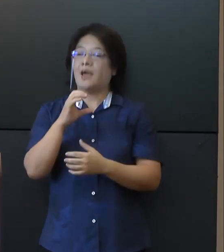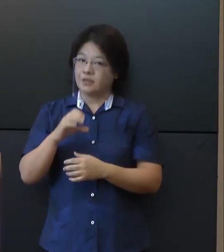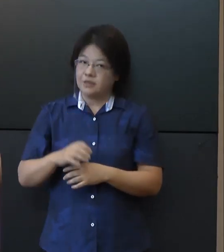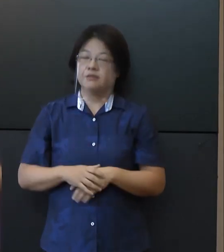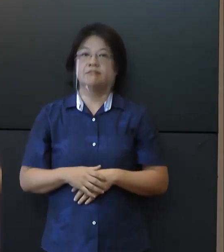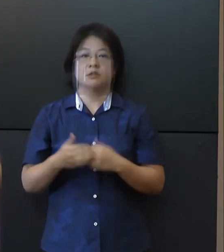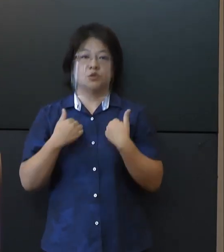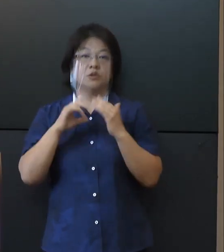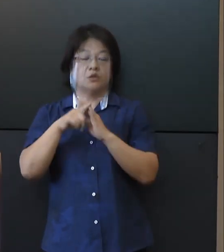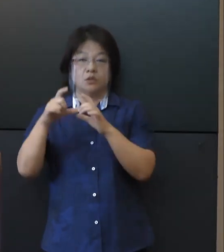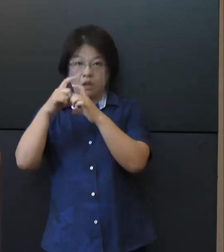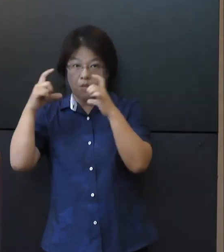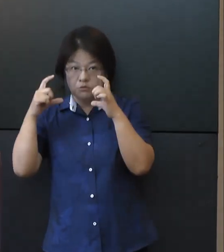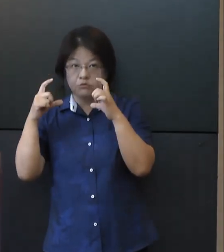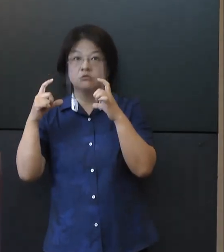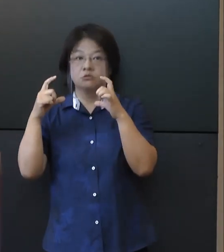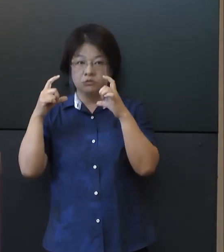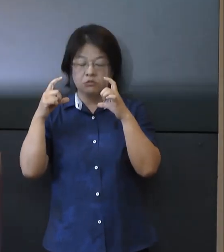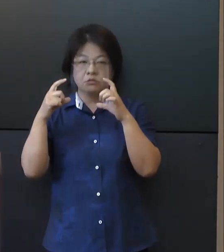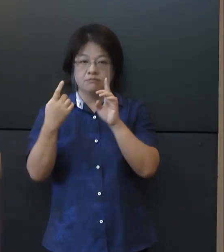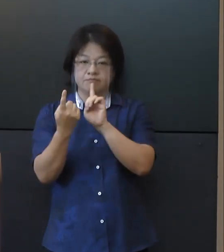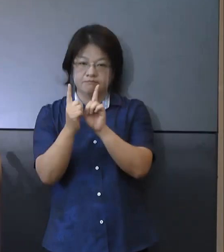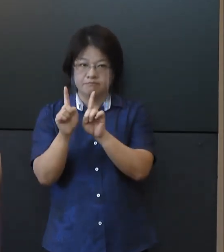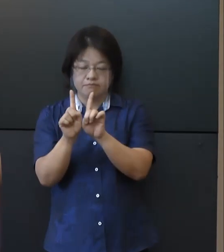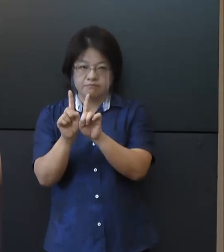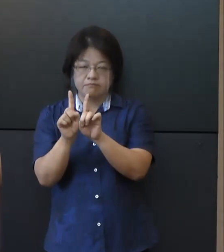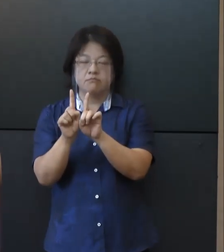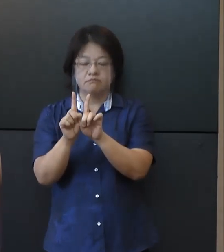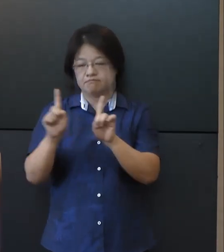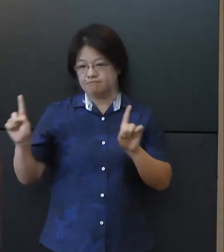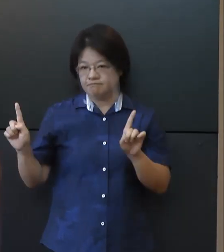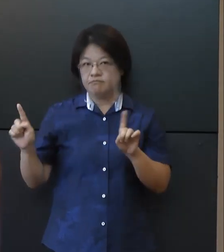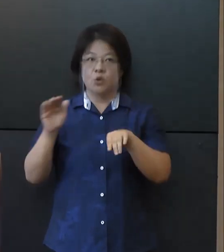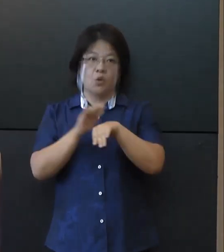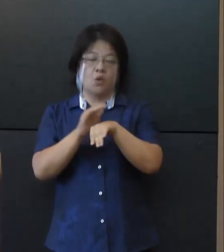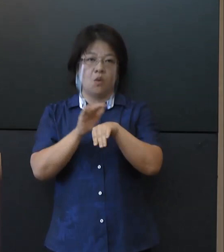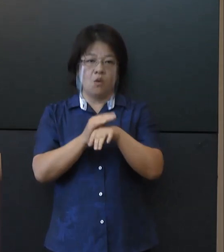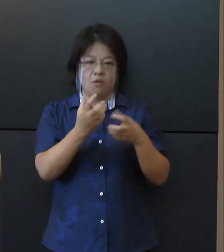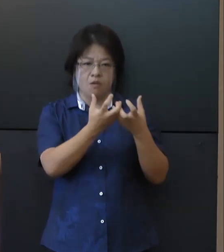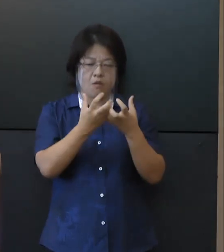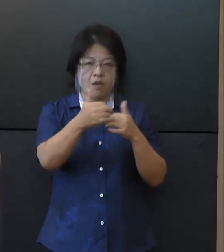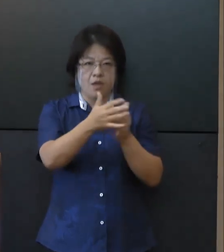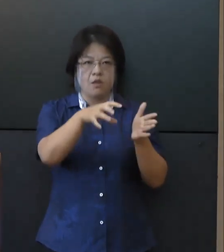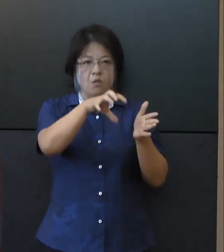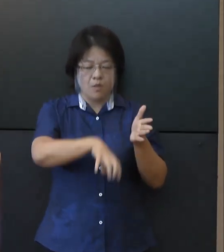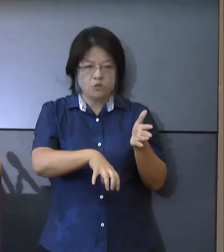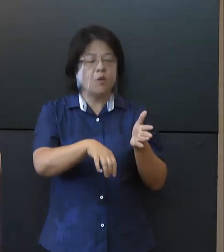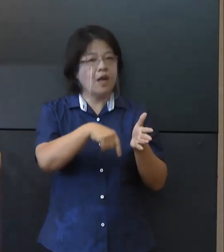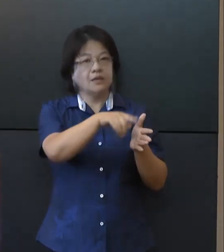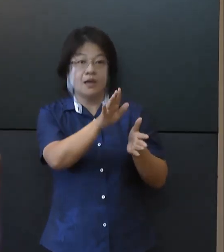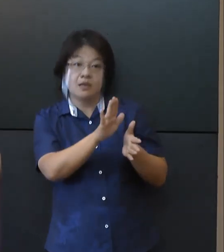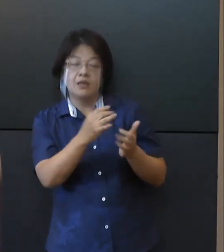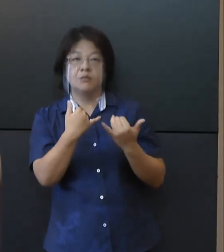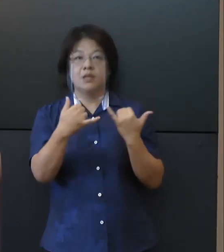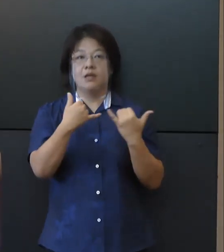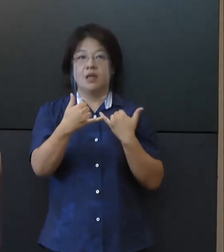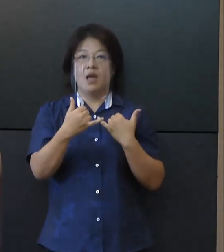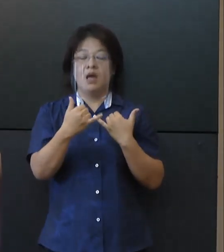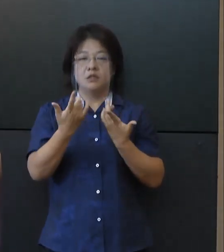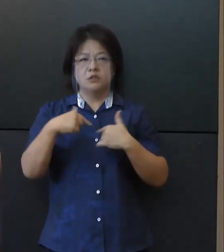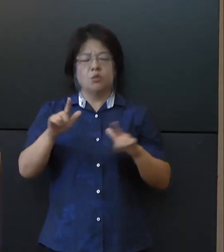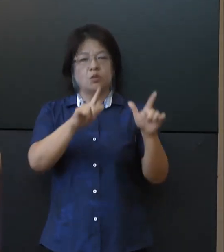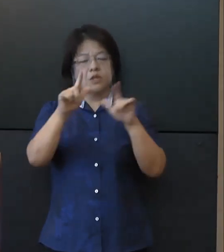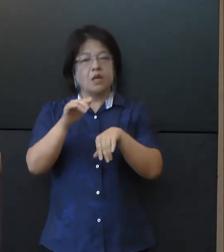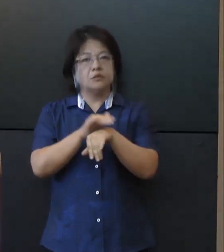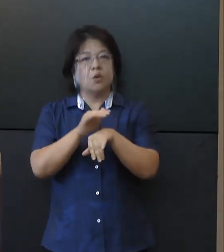に応じてマスクをつける、人と人との距離を取る、密閉を避けるなど、ぜひ日頃の生活から取